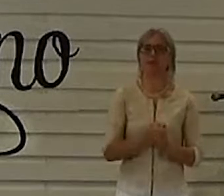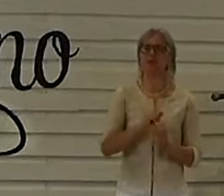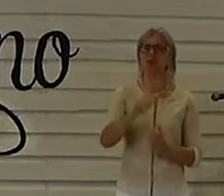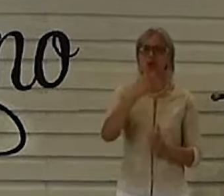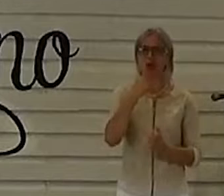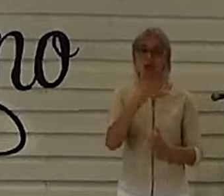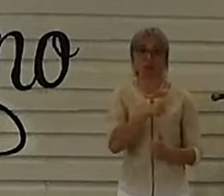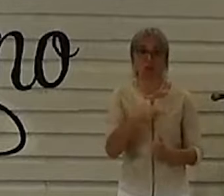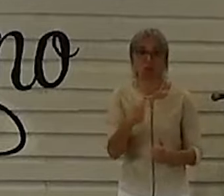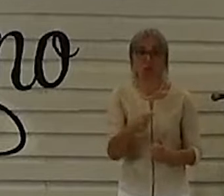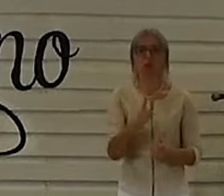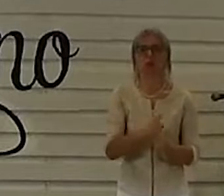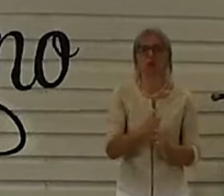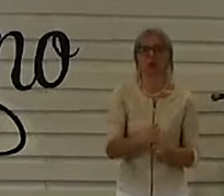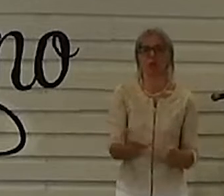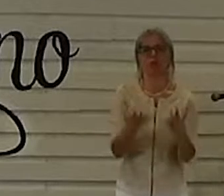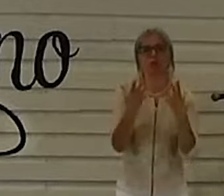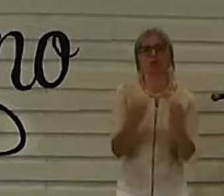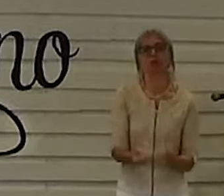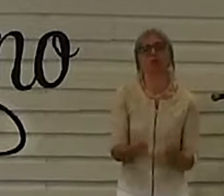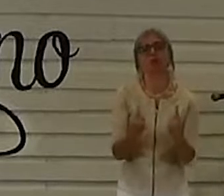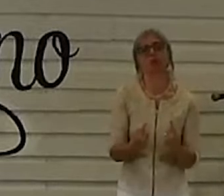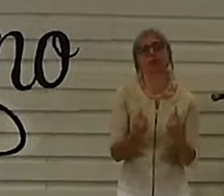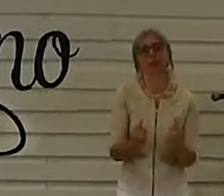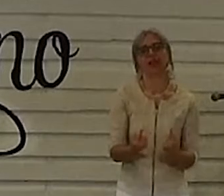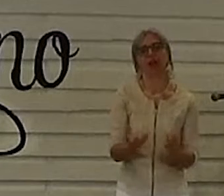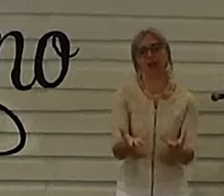aspettare, accettare, accogliere.